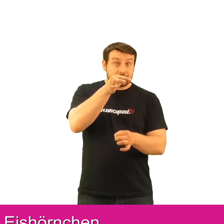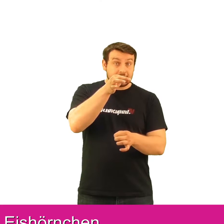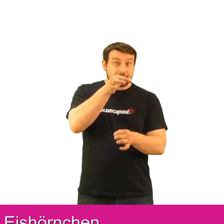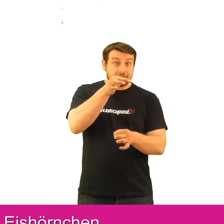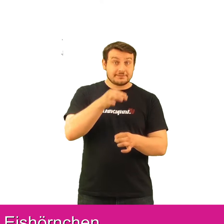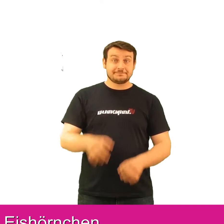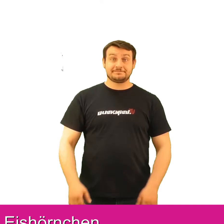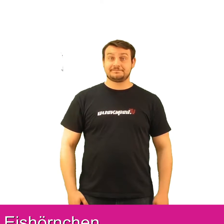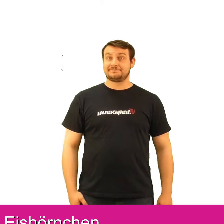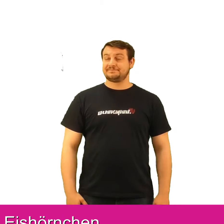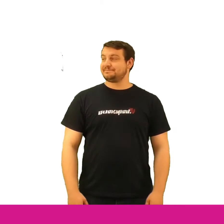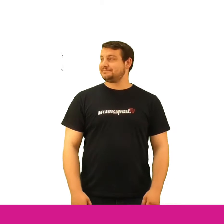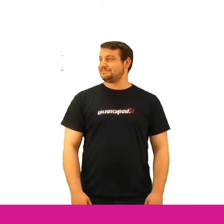Oder aus einem Eishörnchen.